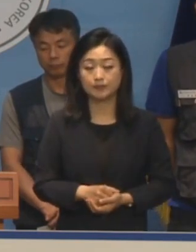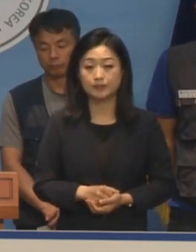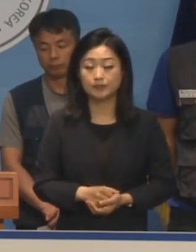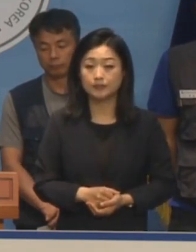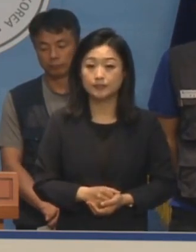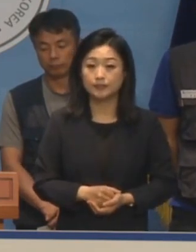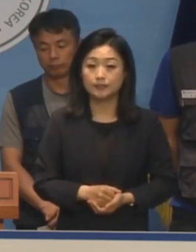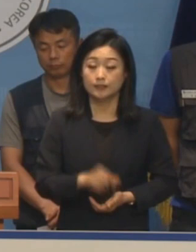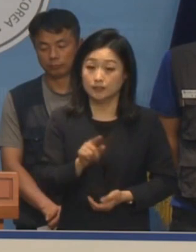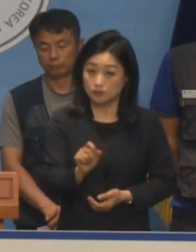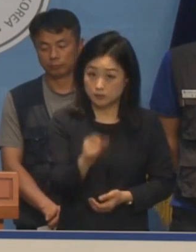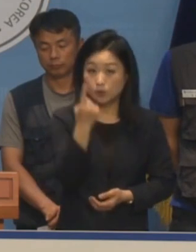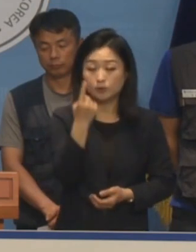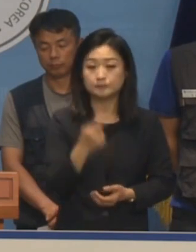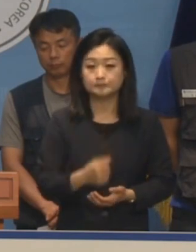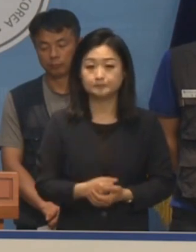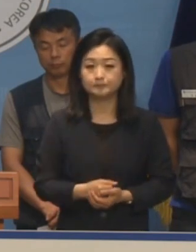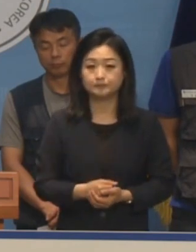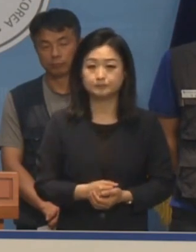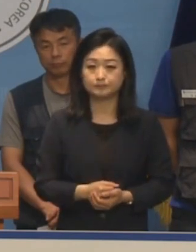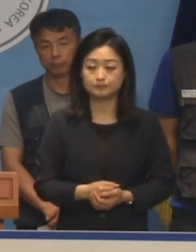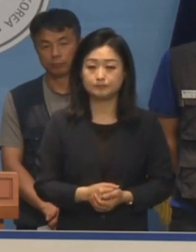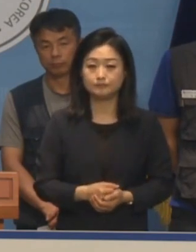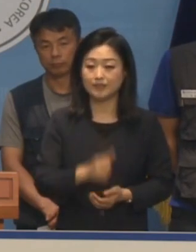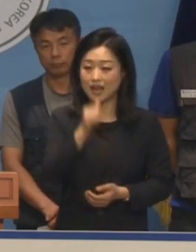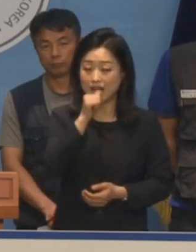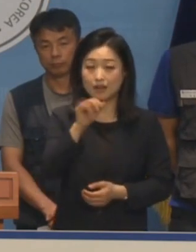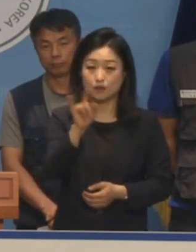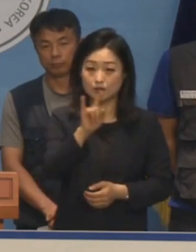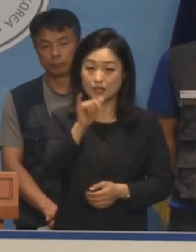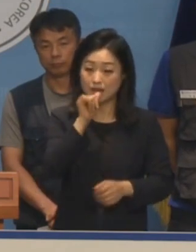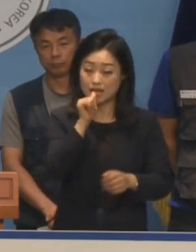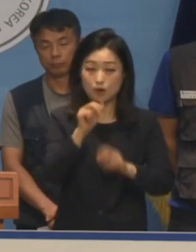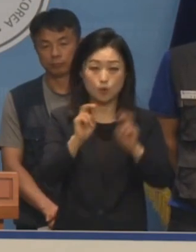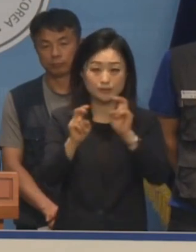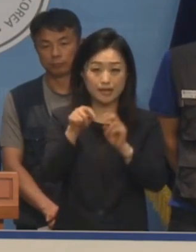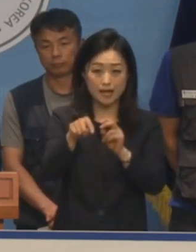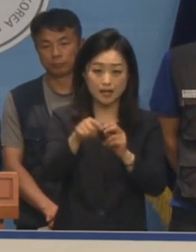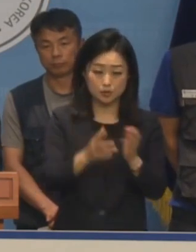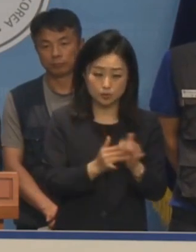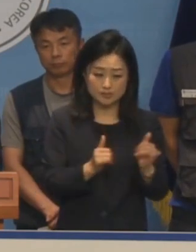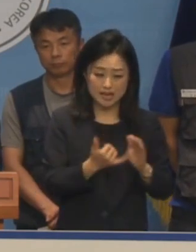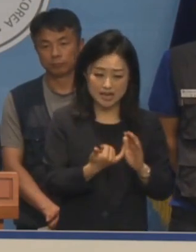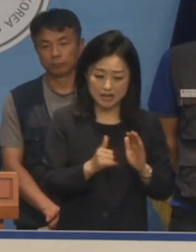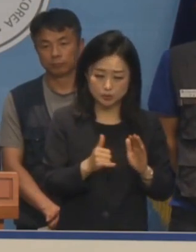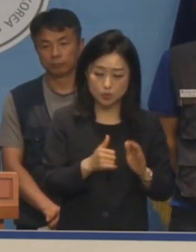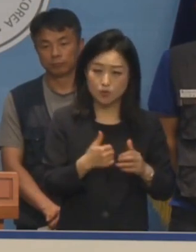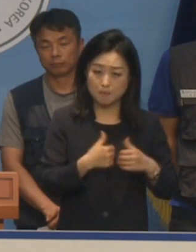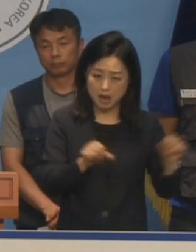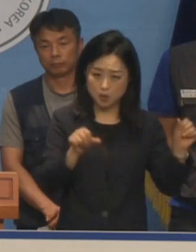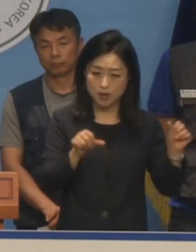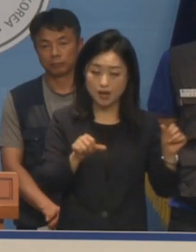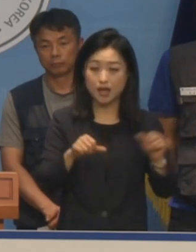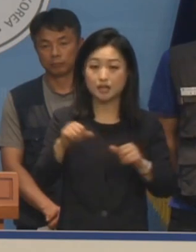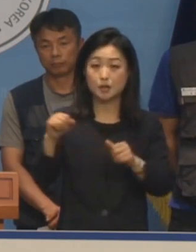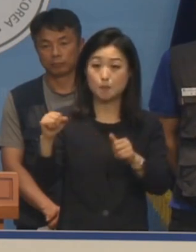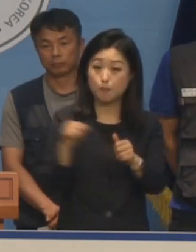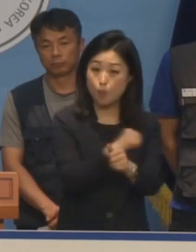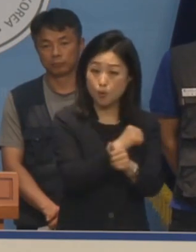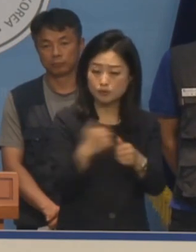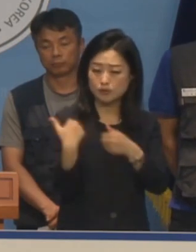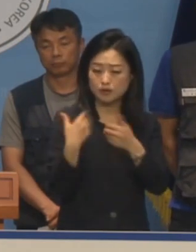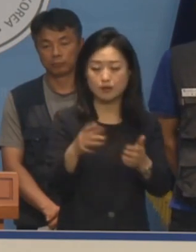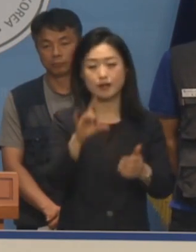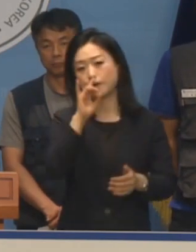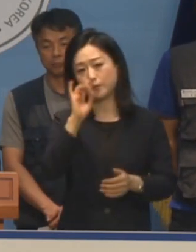이같이 같은 부당한 인사와 편법을 통한 노동탄압과 노동자 가족의 삶을 파괴하는 폭력을 이대로 좌시할 수